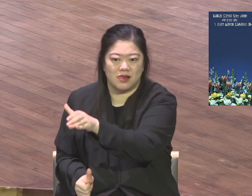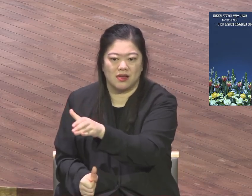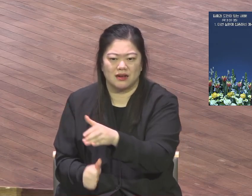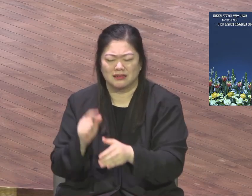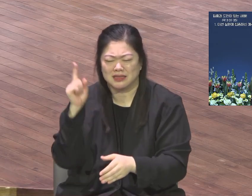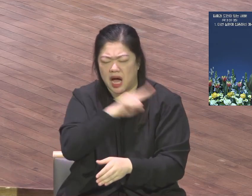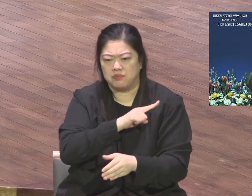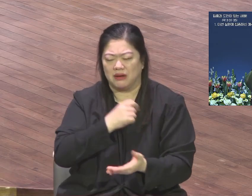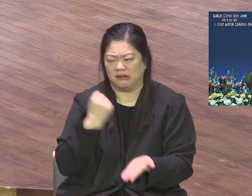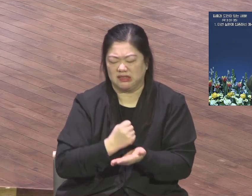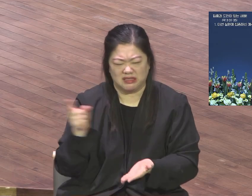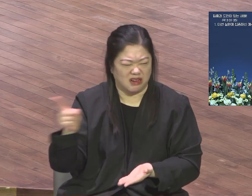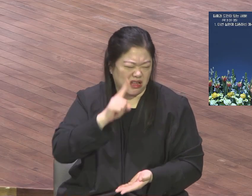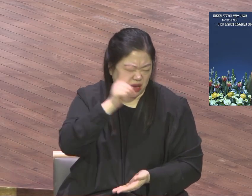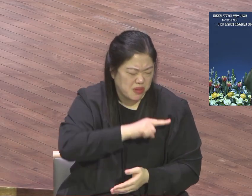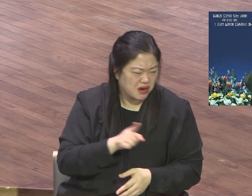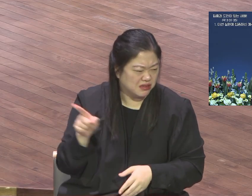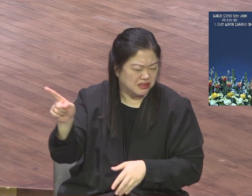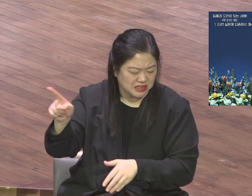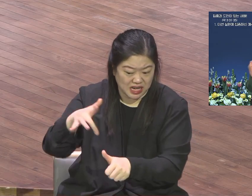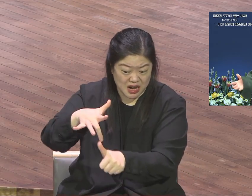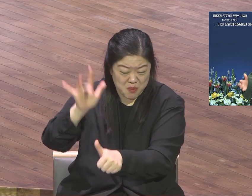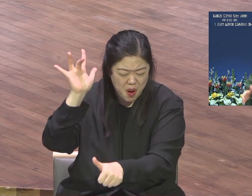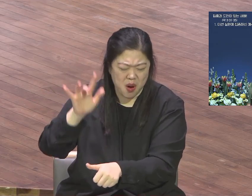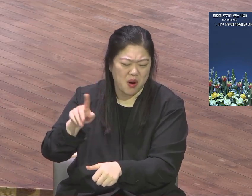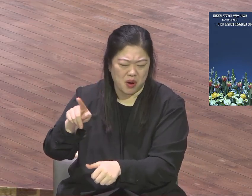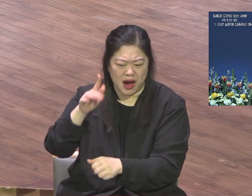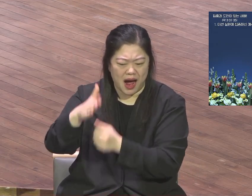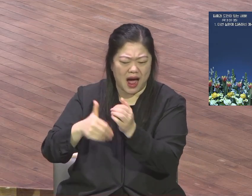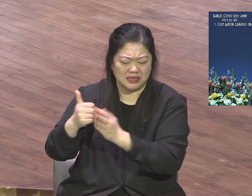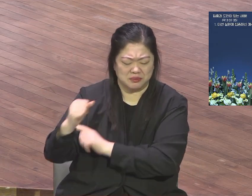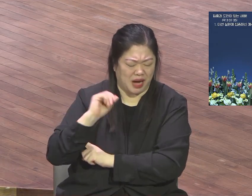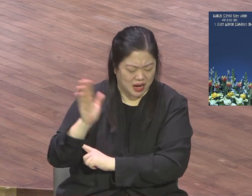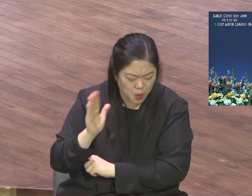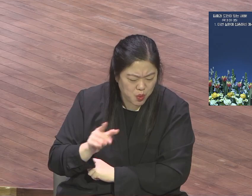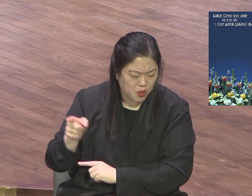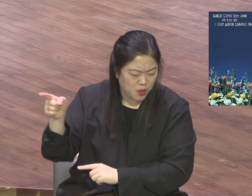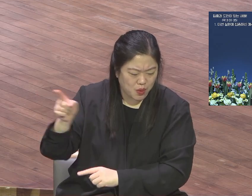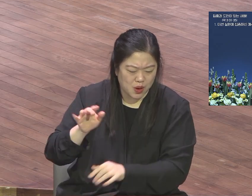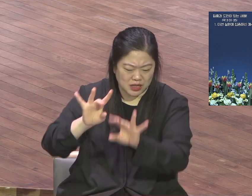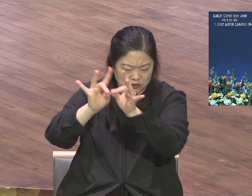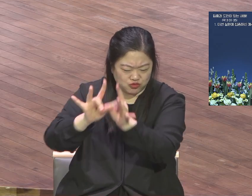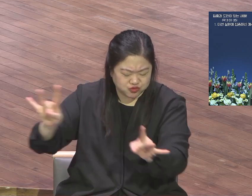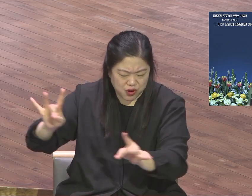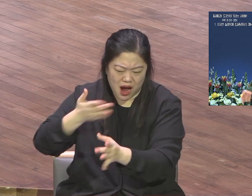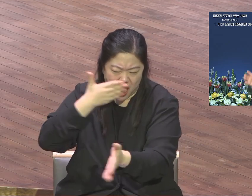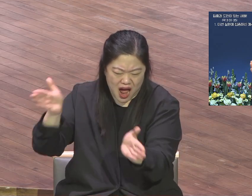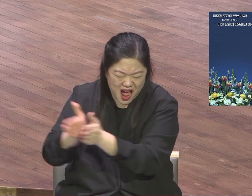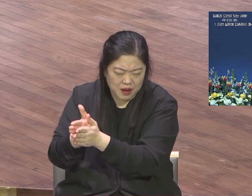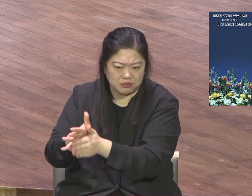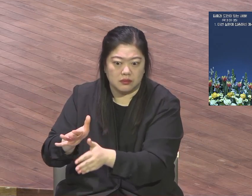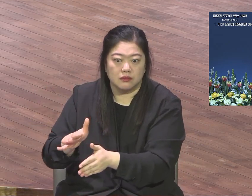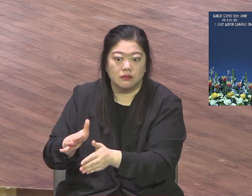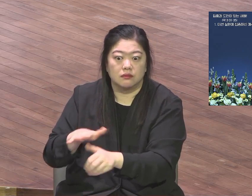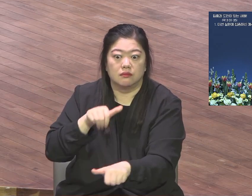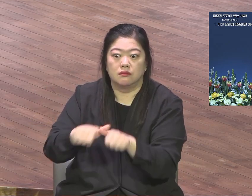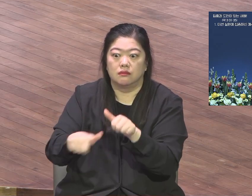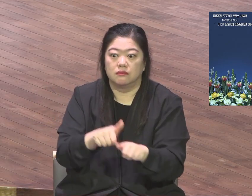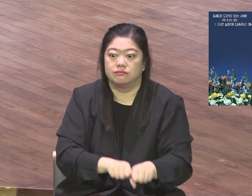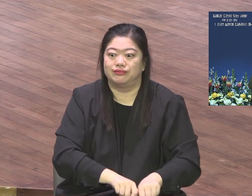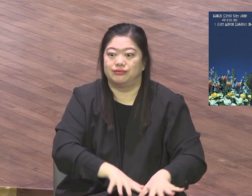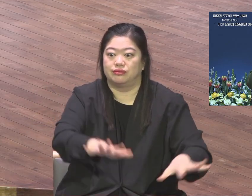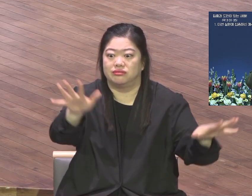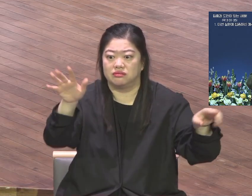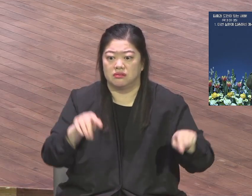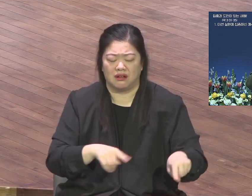귀신이 귀신에 사로잡힌 사람처럼 저 예수님도 미치지 않고는